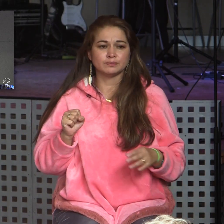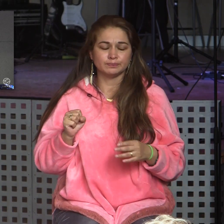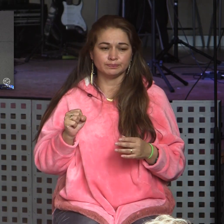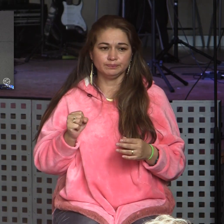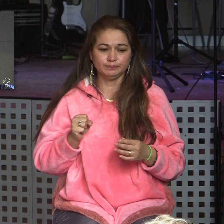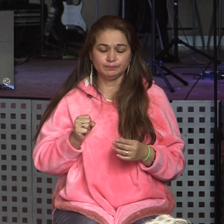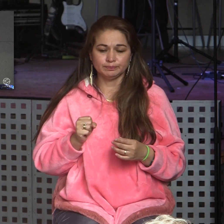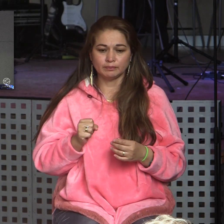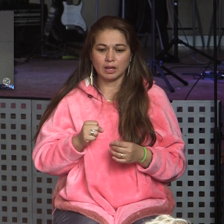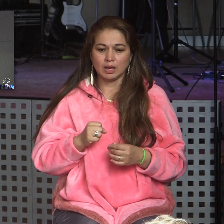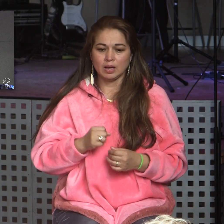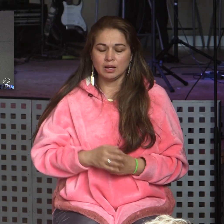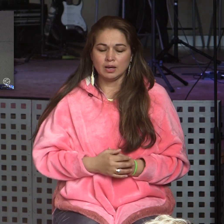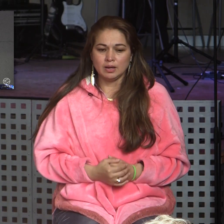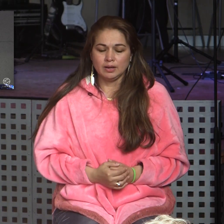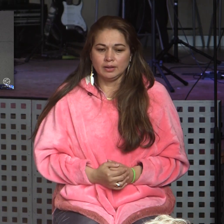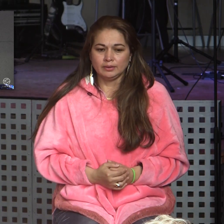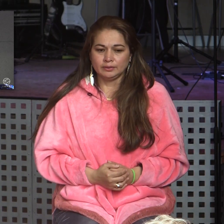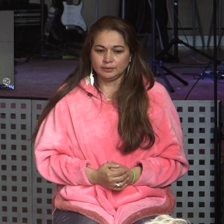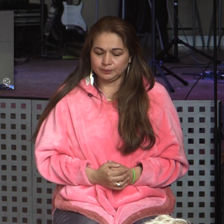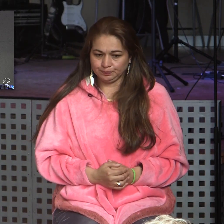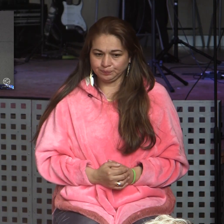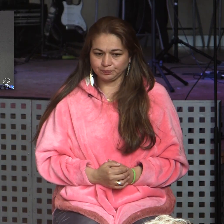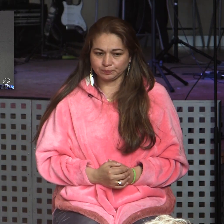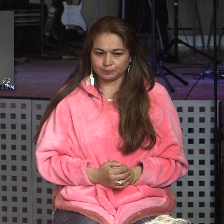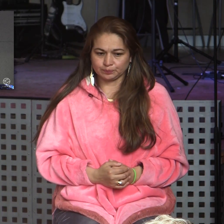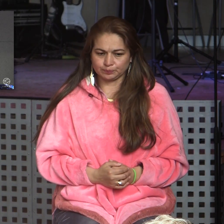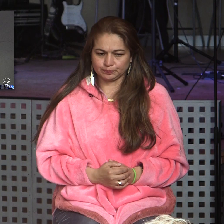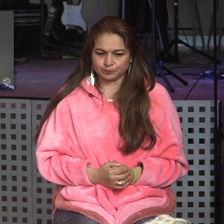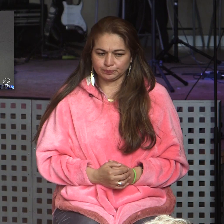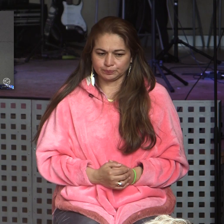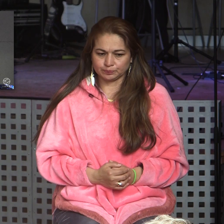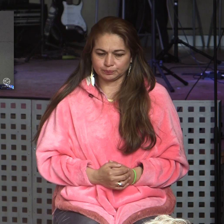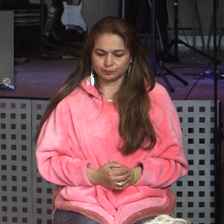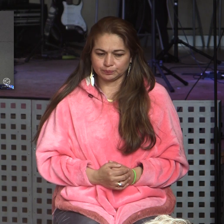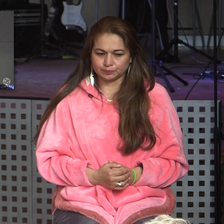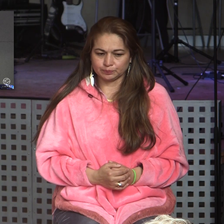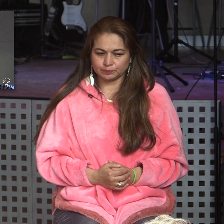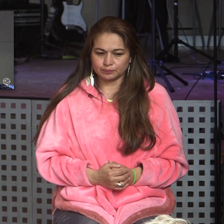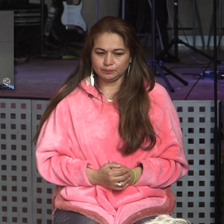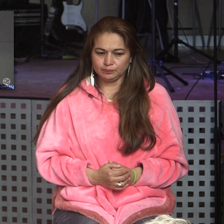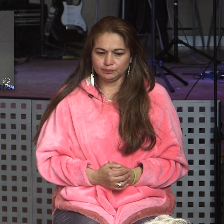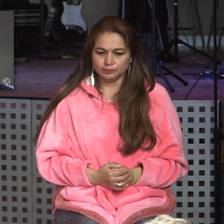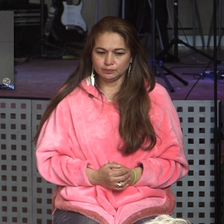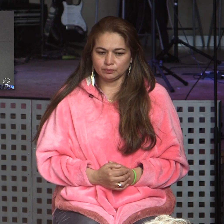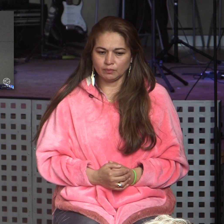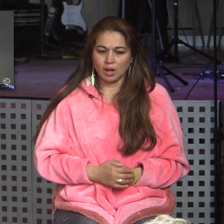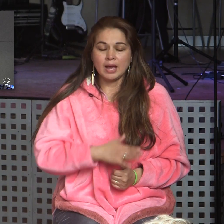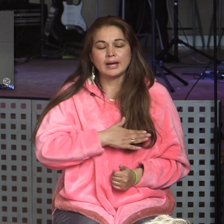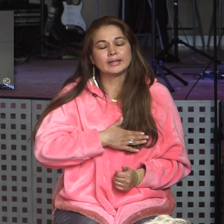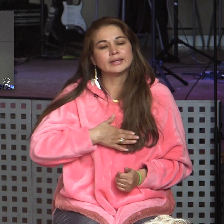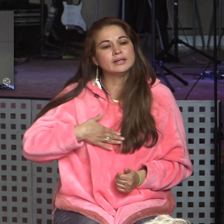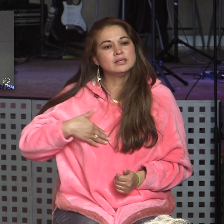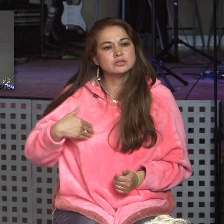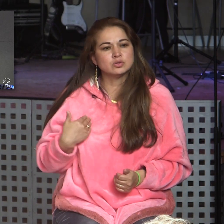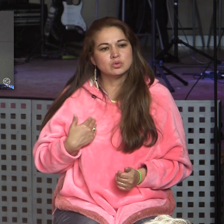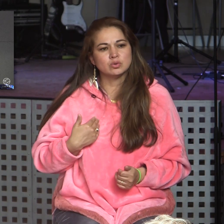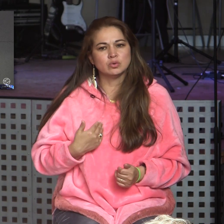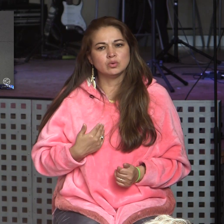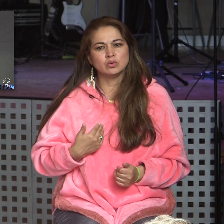hijo de la hija de Faraón, escogiendo antes ser maltratado con el pueblo de Dios que gozar de los deleites temporales del